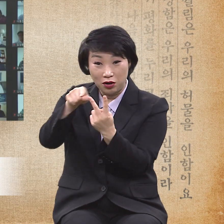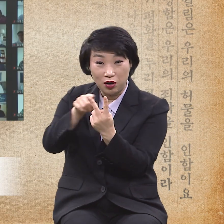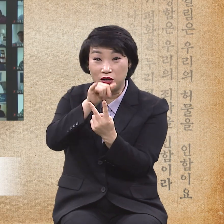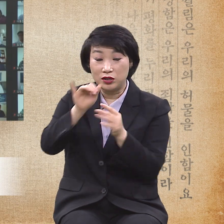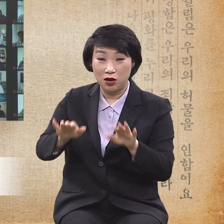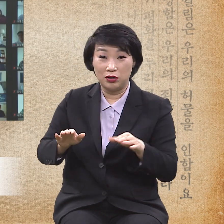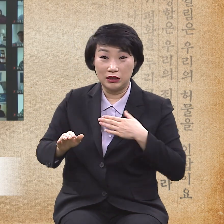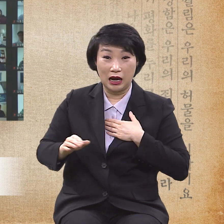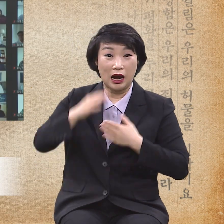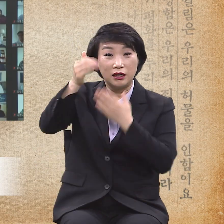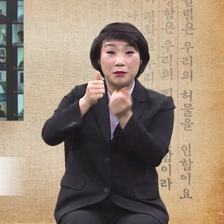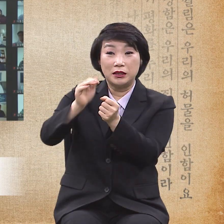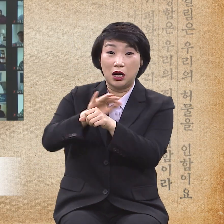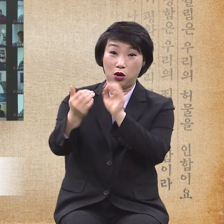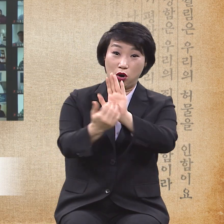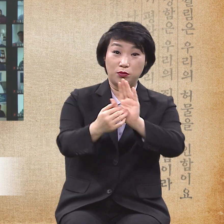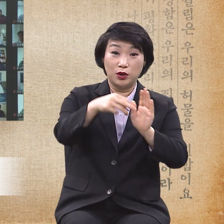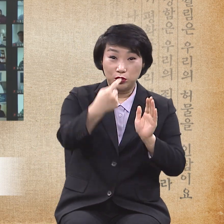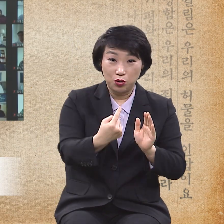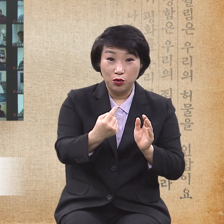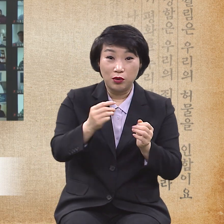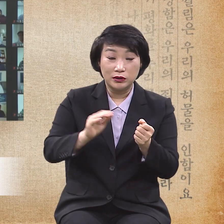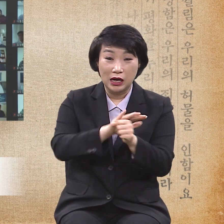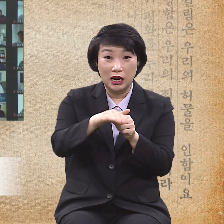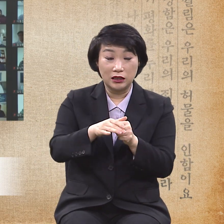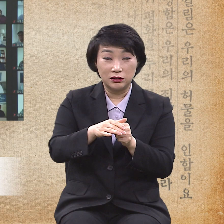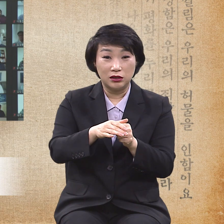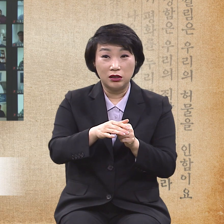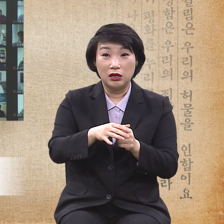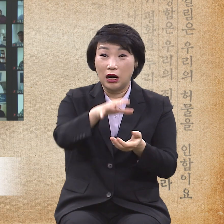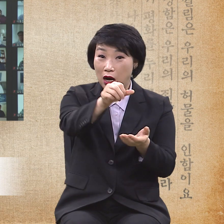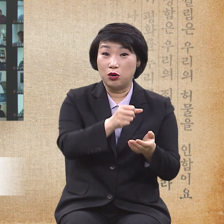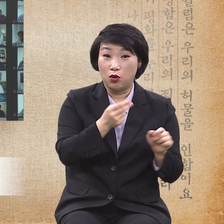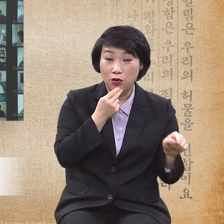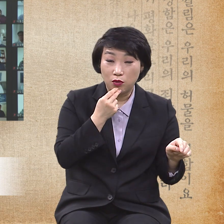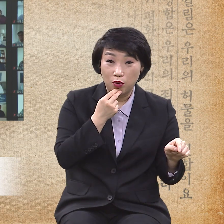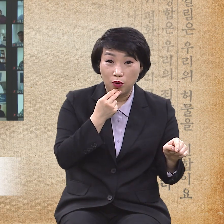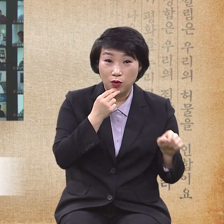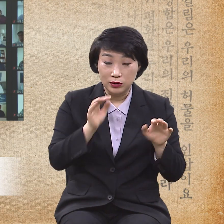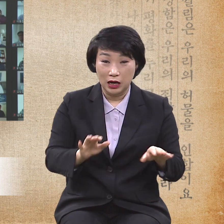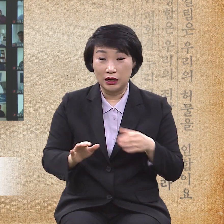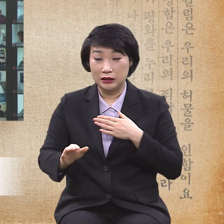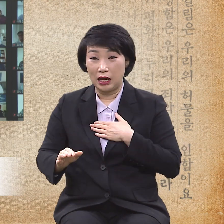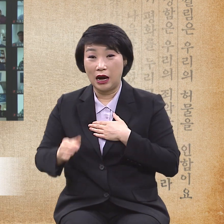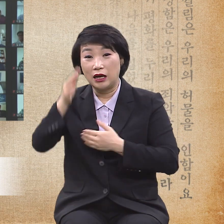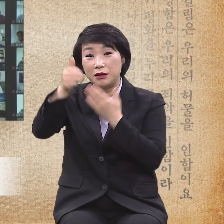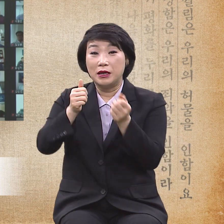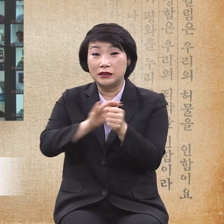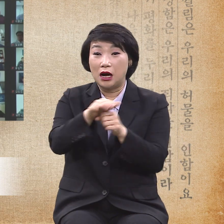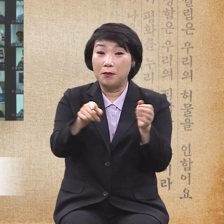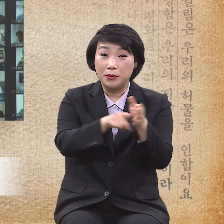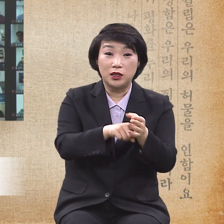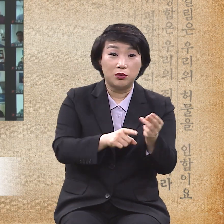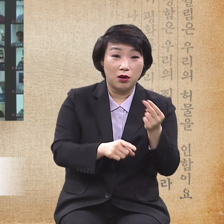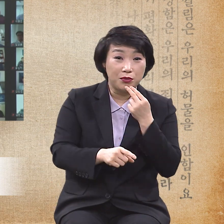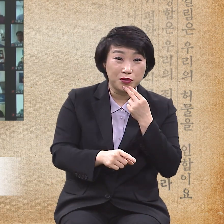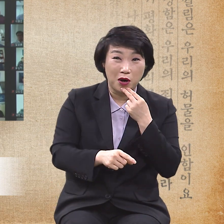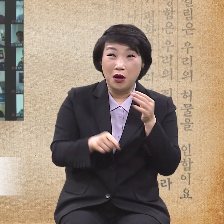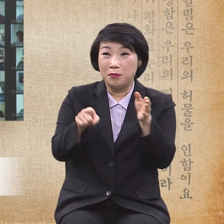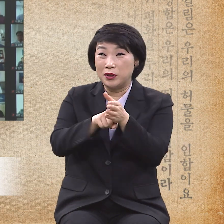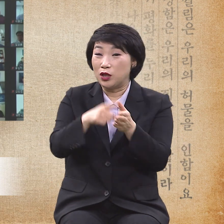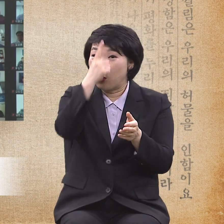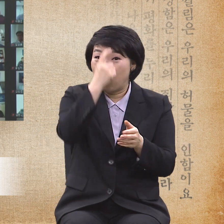사랑을 거부하고도 사랑을 수용할 수 없는 것이요. 내가 믿지 않고도